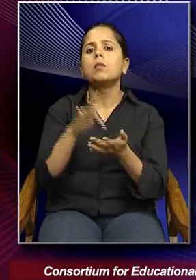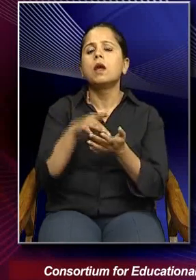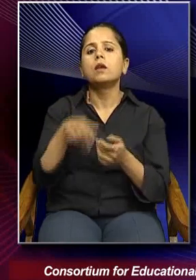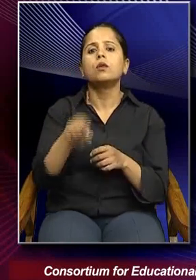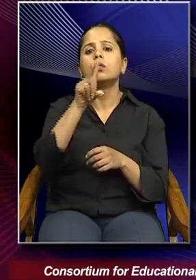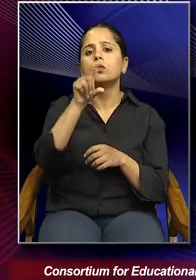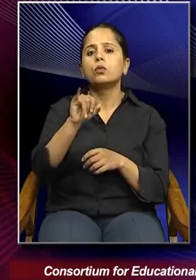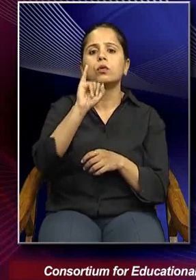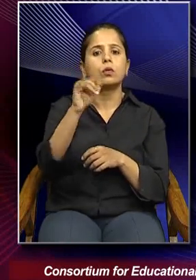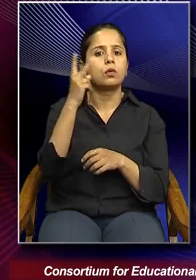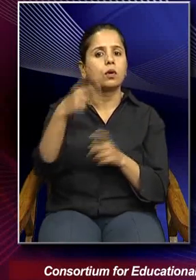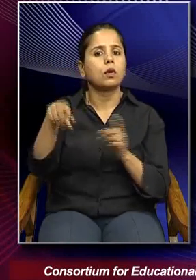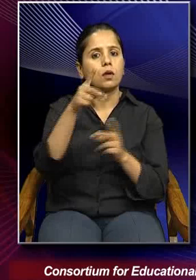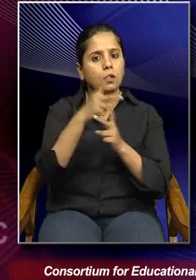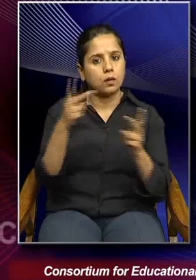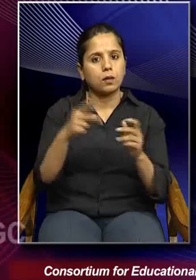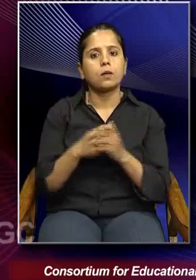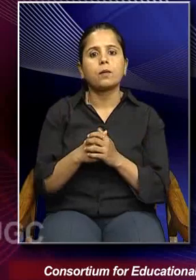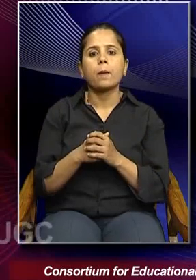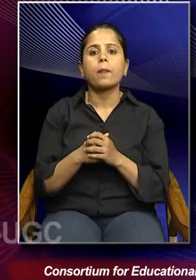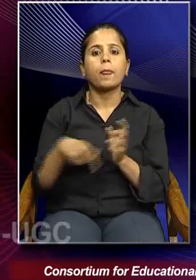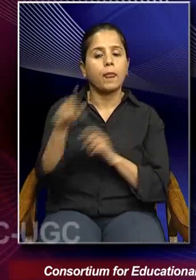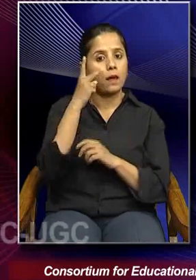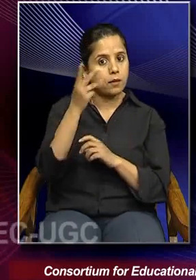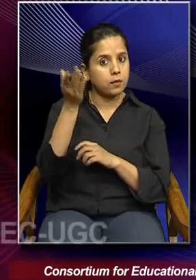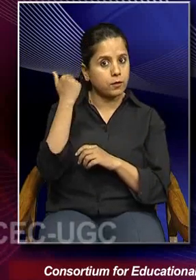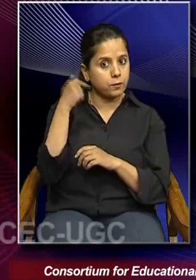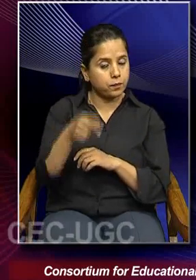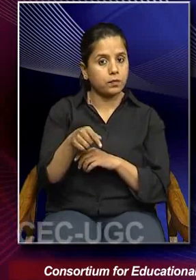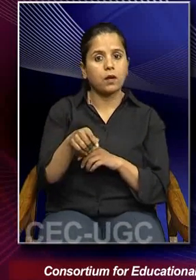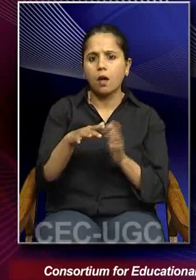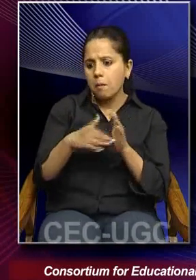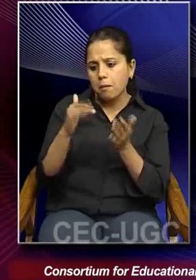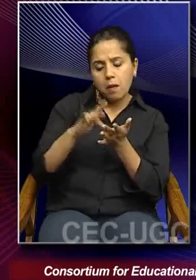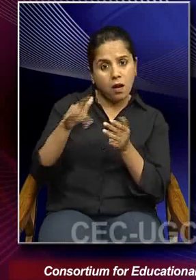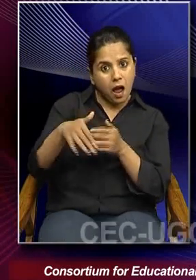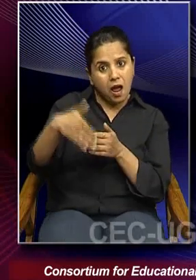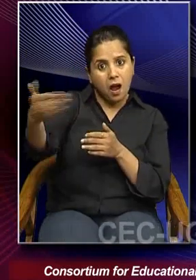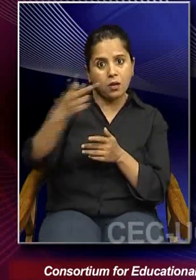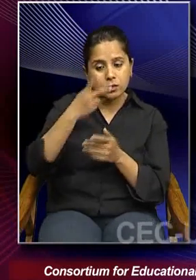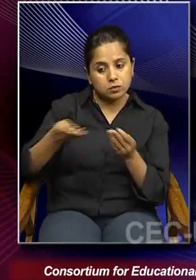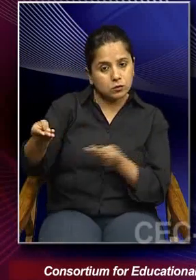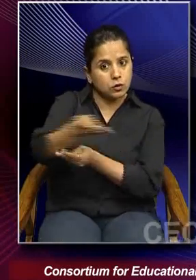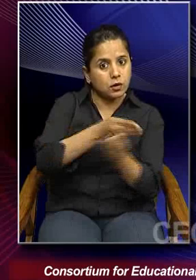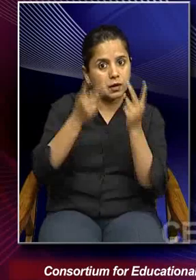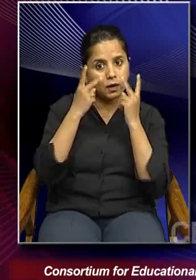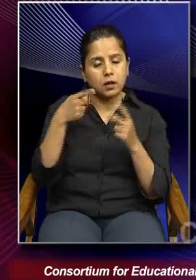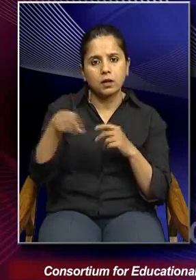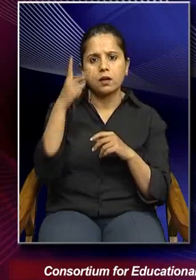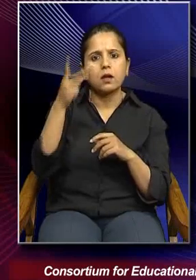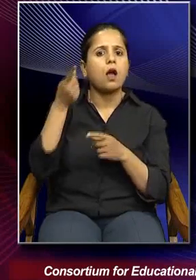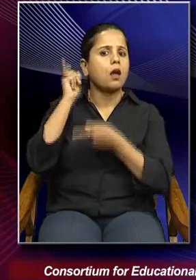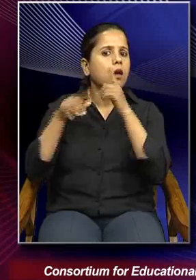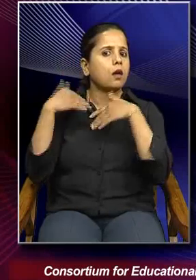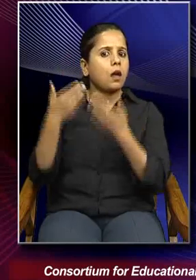में जब हुआ तो आंगन के पर द्वारा पर उन्हें साहित्य